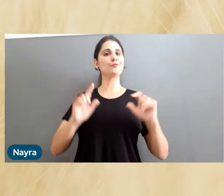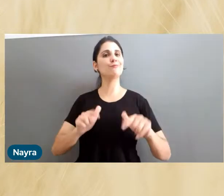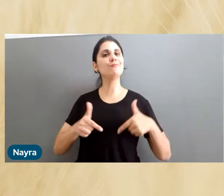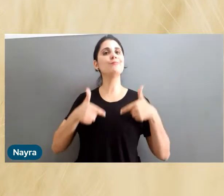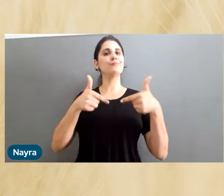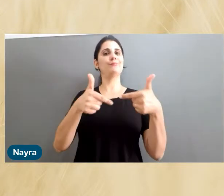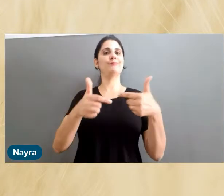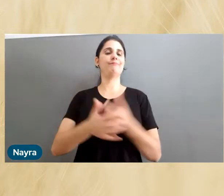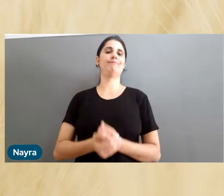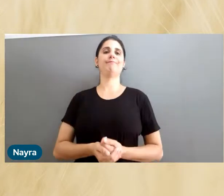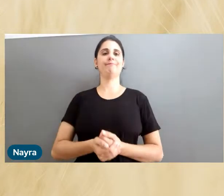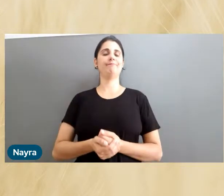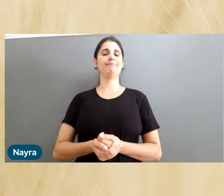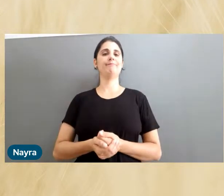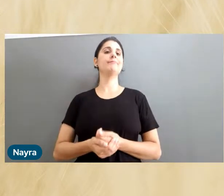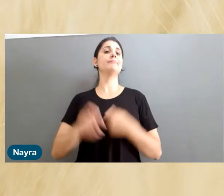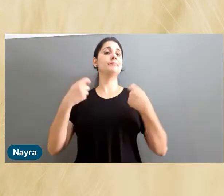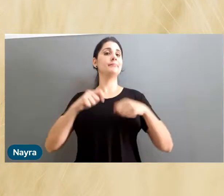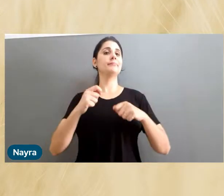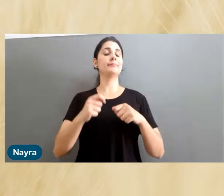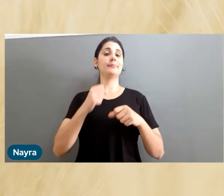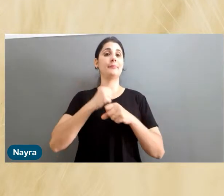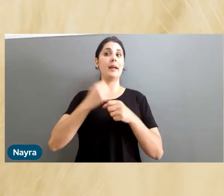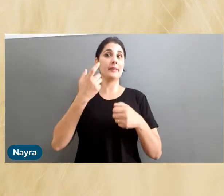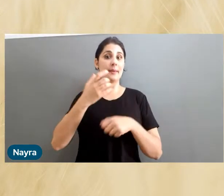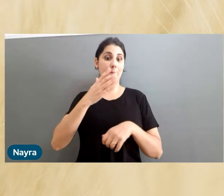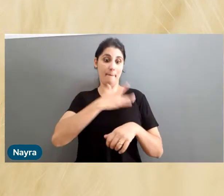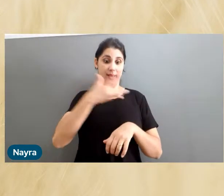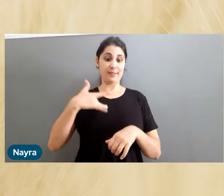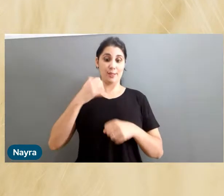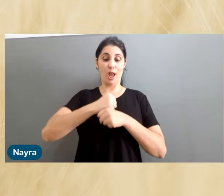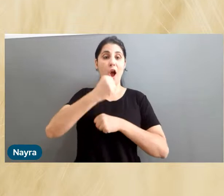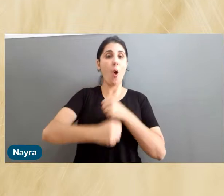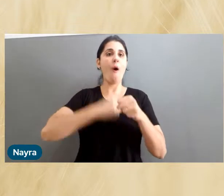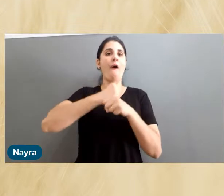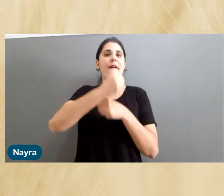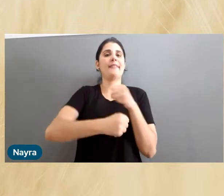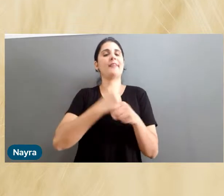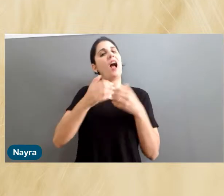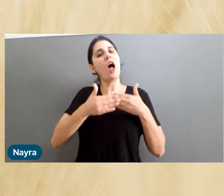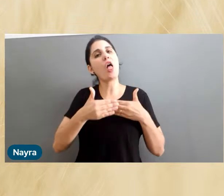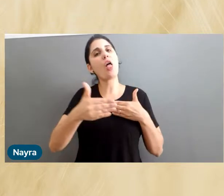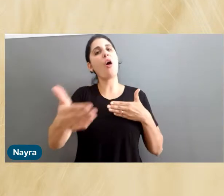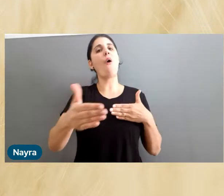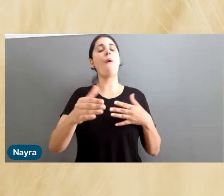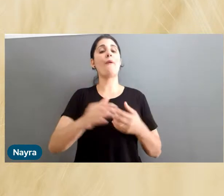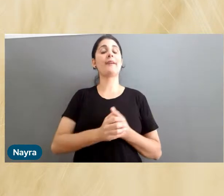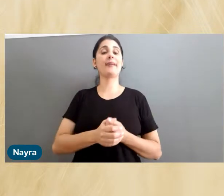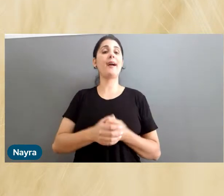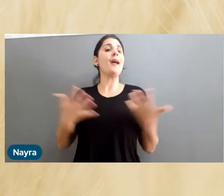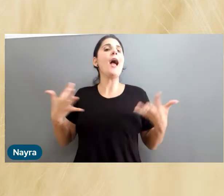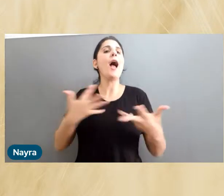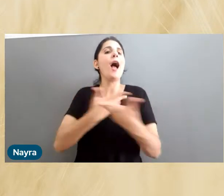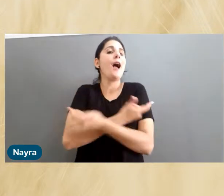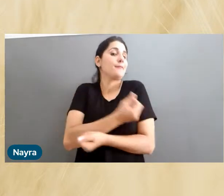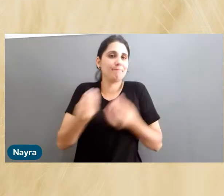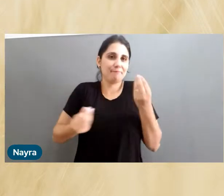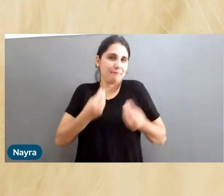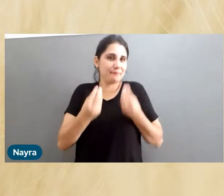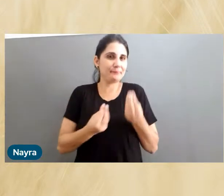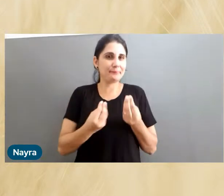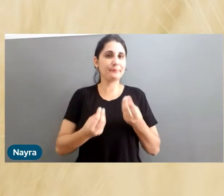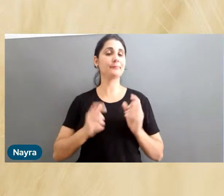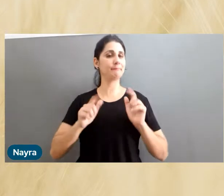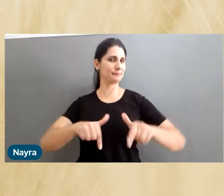nós temos cada vez mais anos de vida, mas a questão não é a quantidade de anos, é a qualidade, o que nós vamos